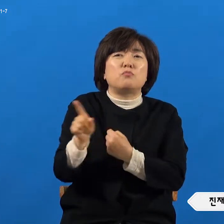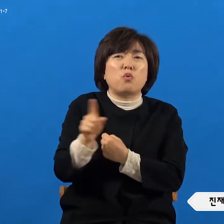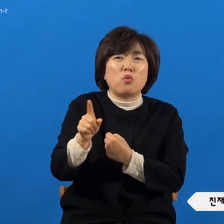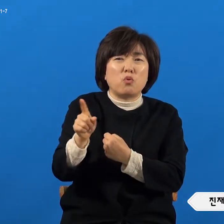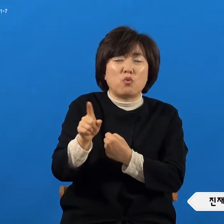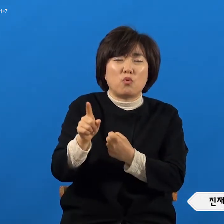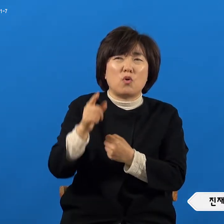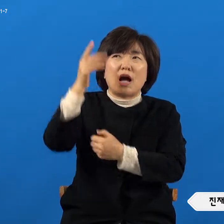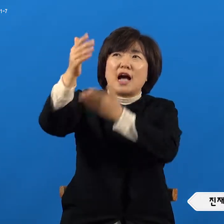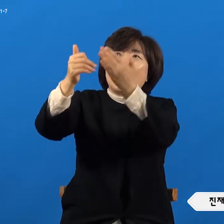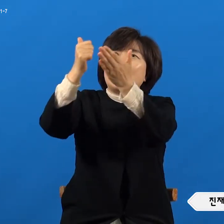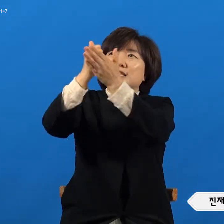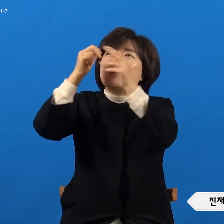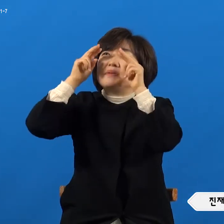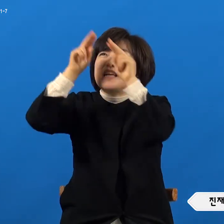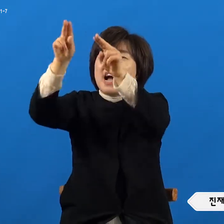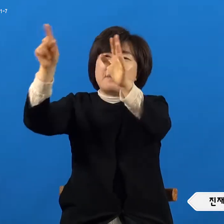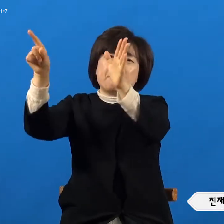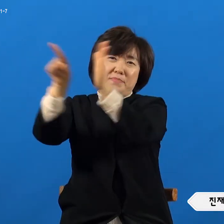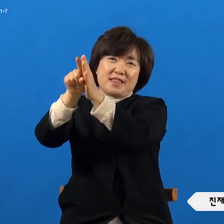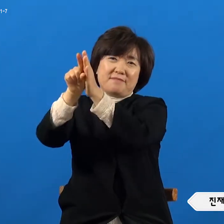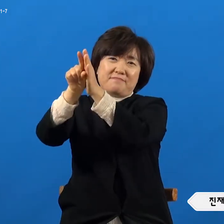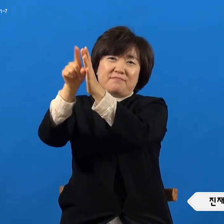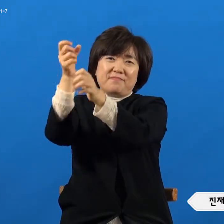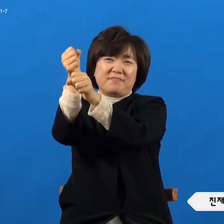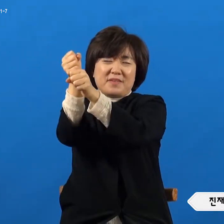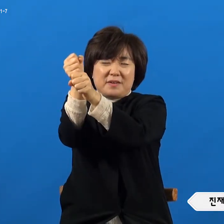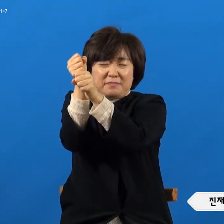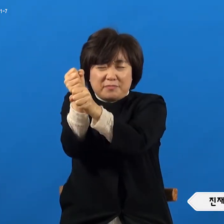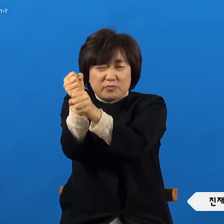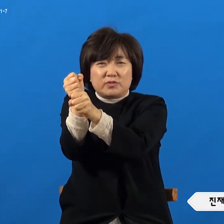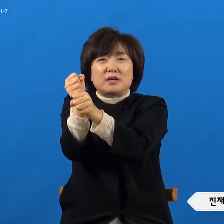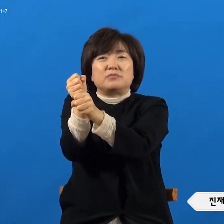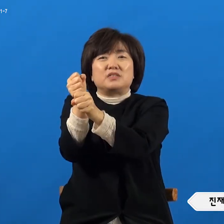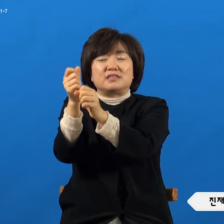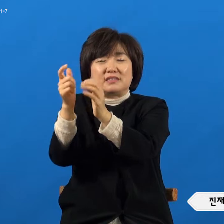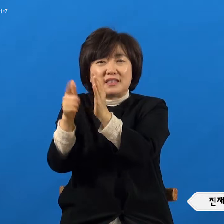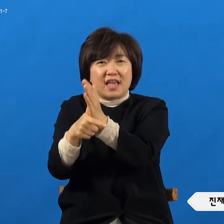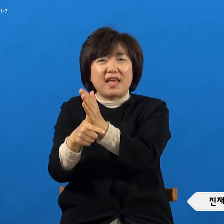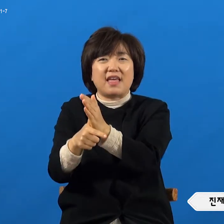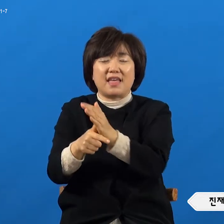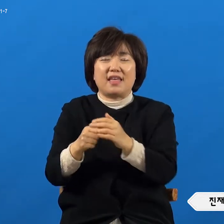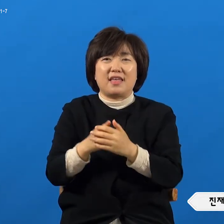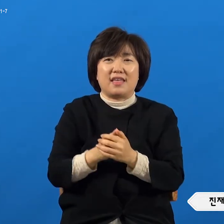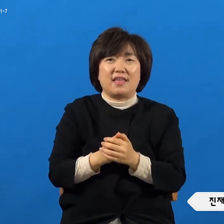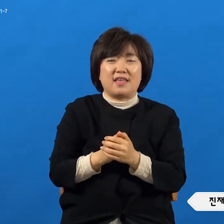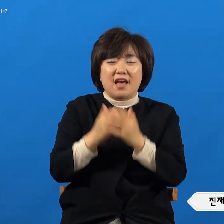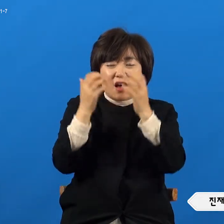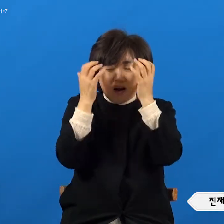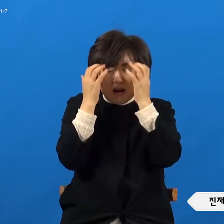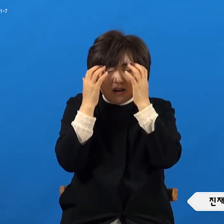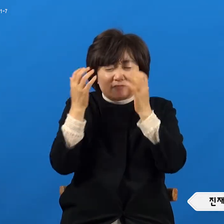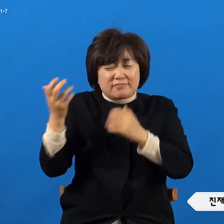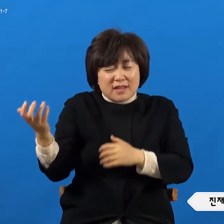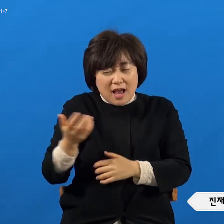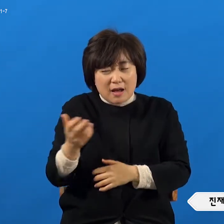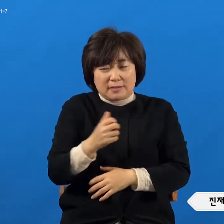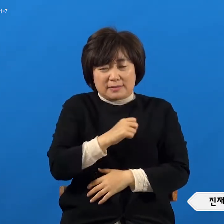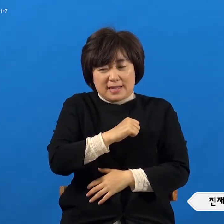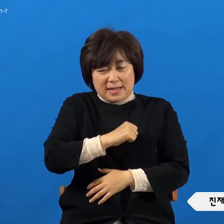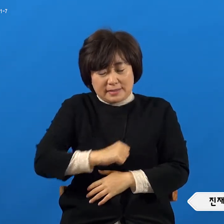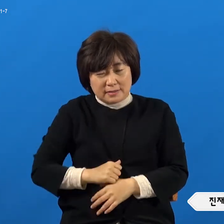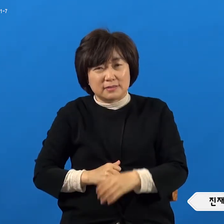하나님에 대한 믿음이 꽉 붙잡고 있을 때 우리는 패션의 고통도